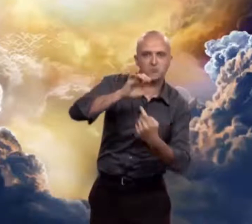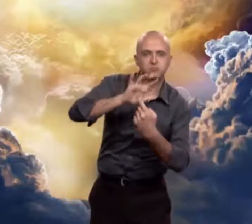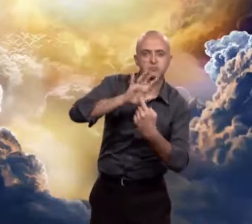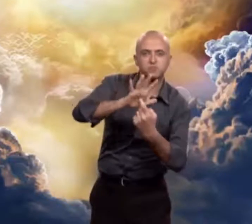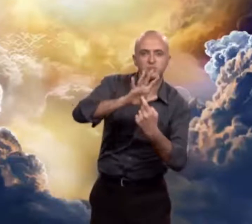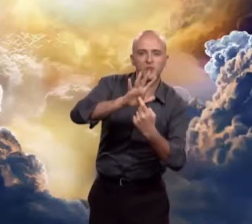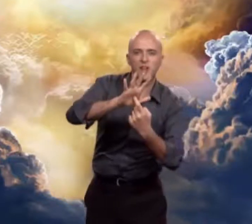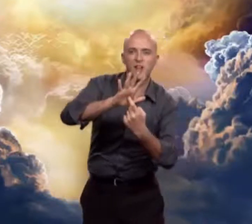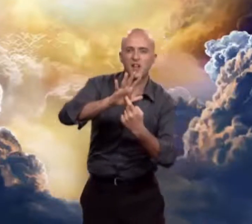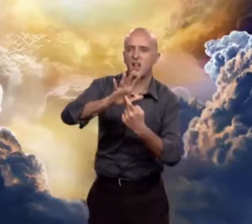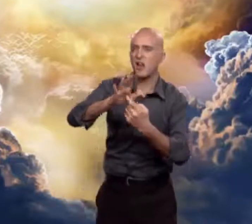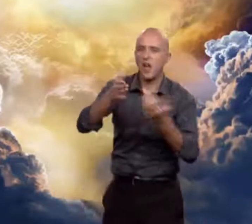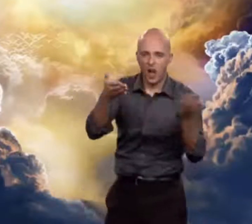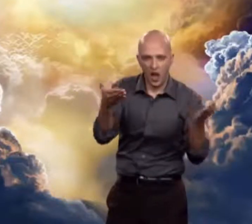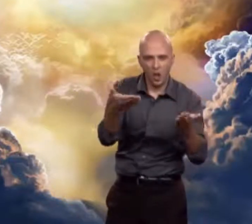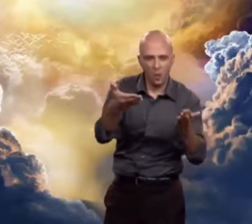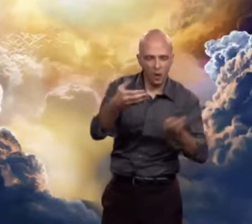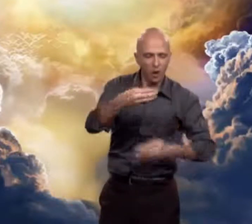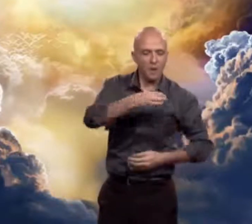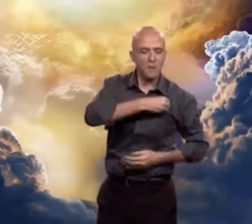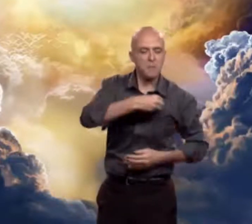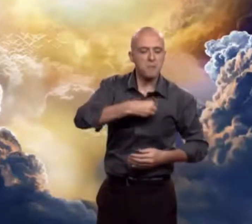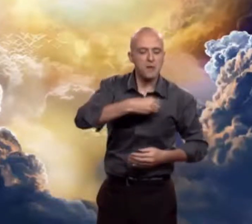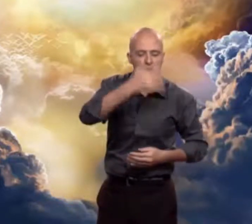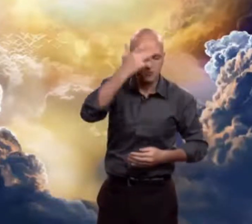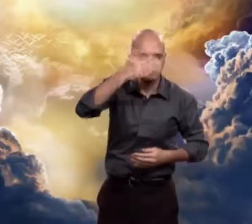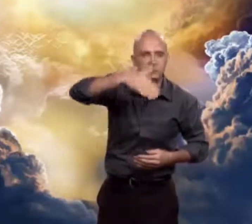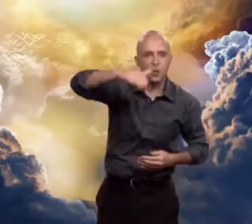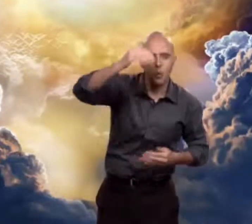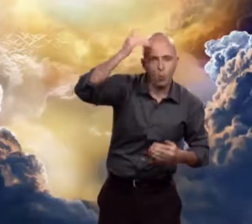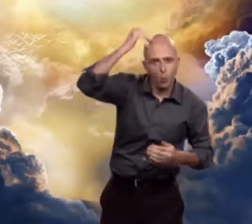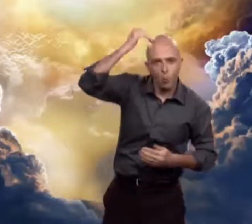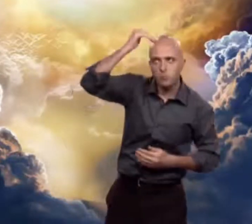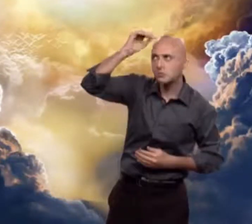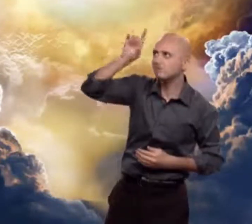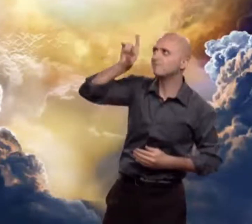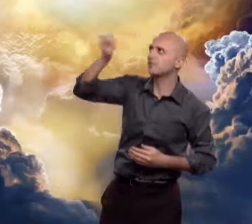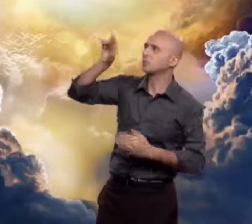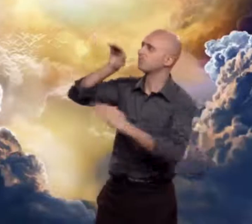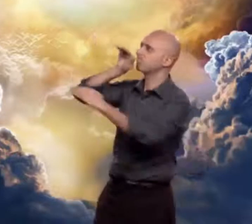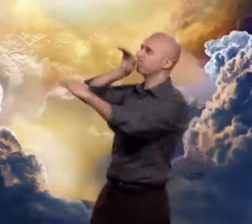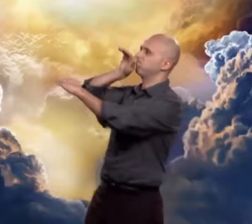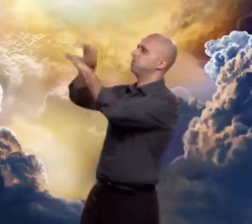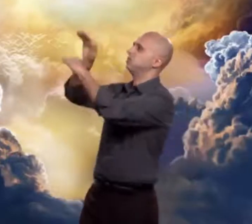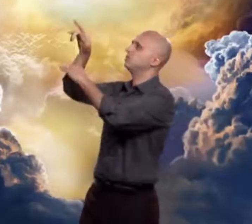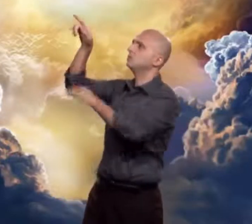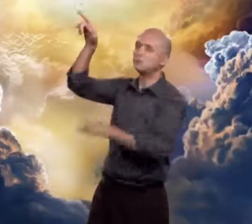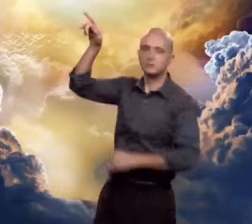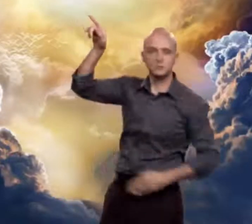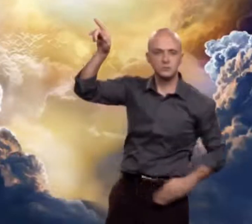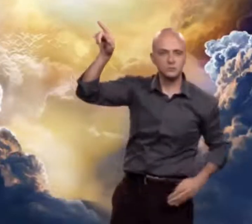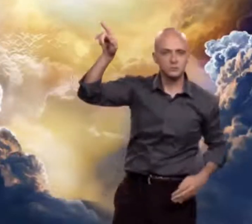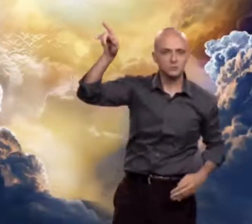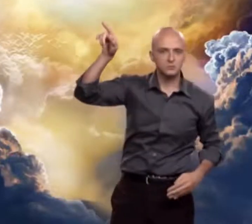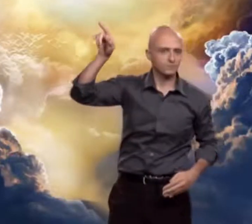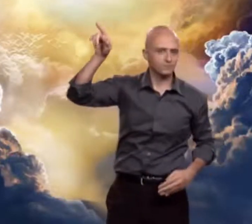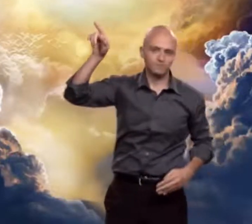e povo a rejeitar seu amor, e o brado, crucifica-o, crucifica-o, tudo isso despertou o